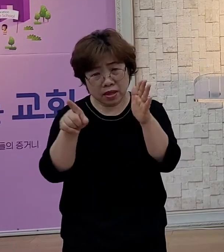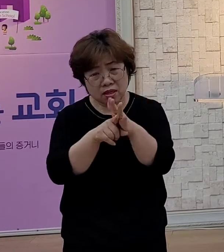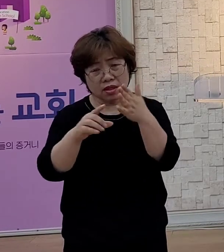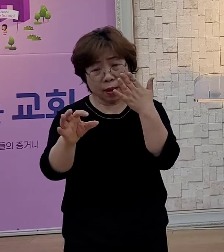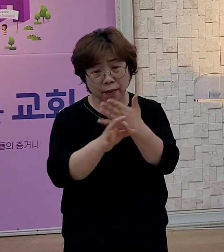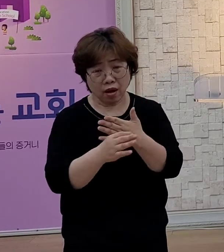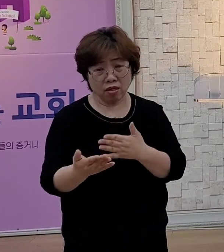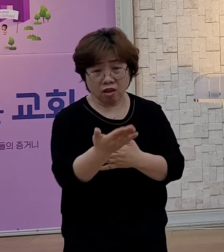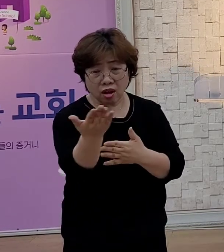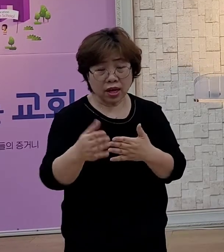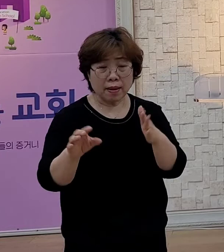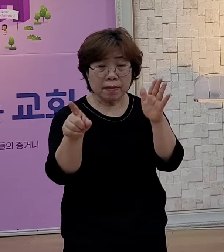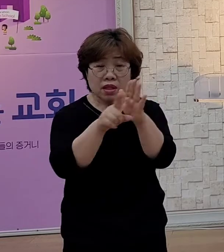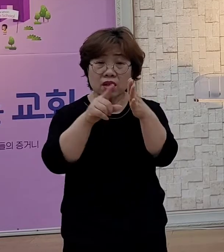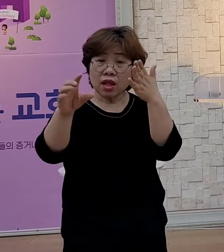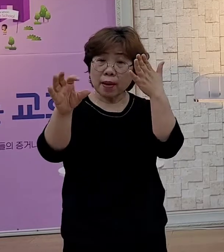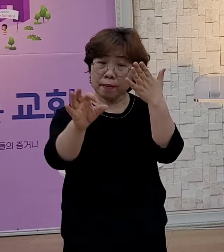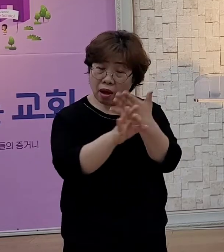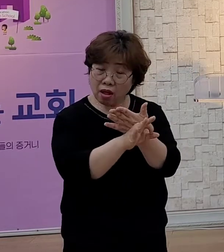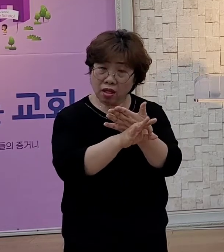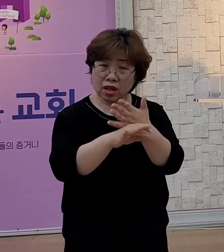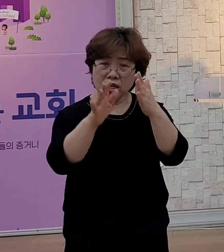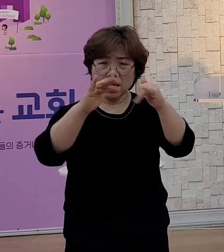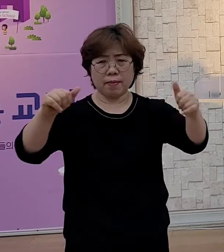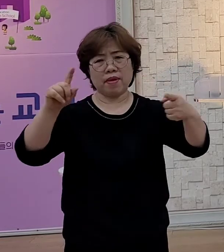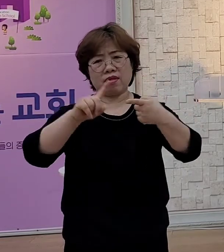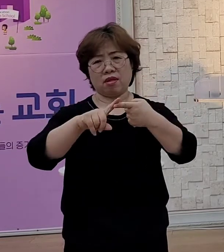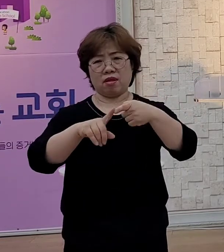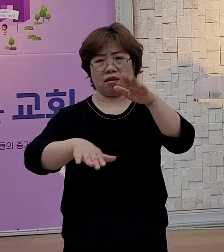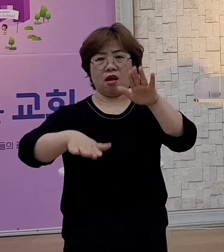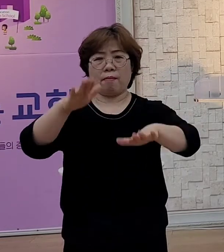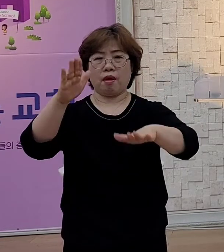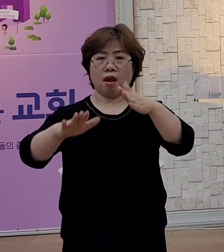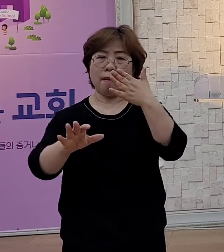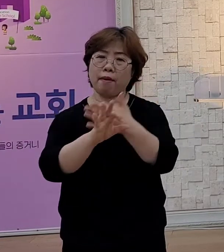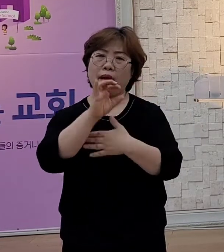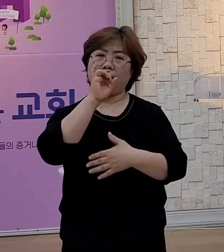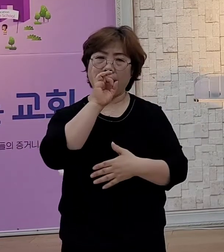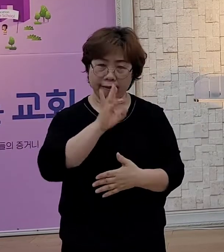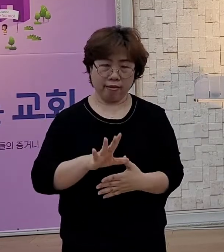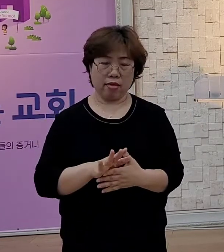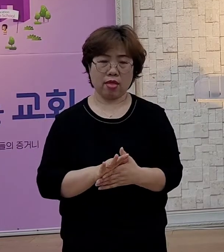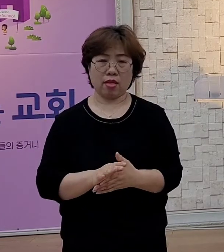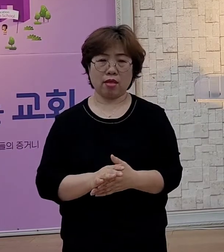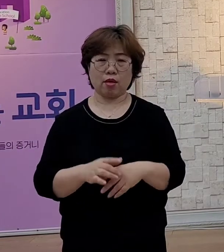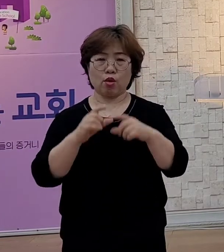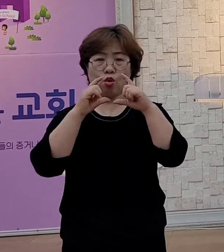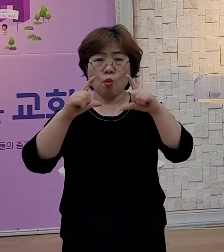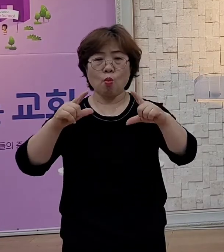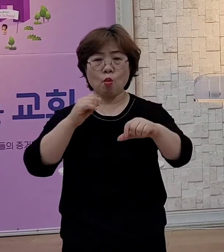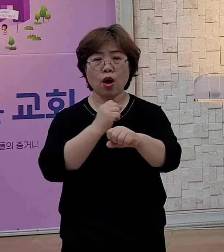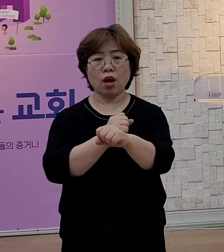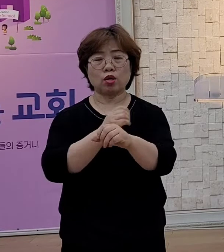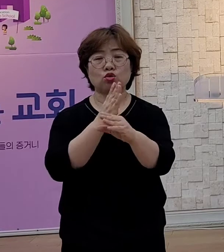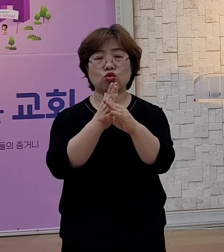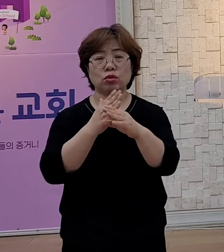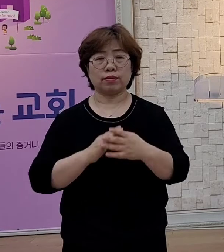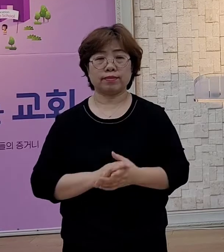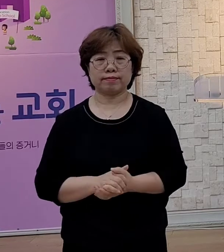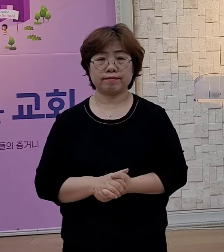믿는다면 사람을 차별하여 대해서는 안 된다. 이런 뜻이 됩니다.